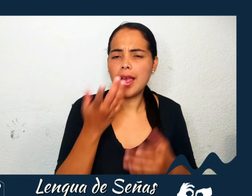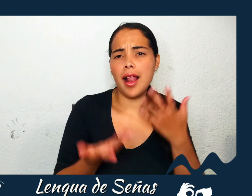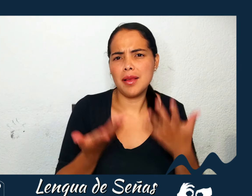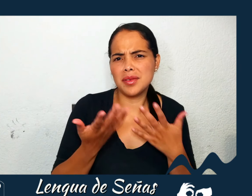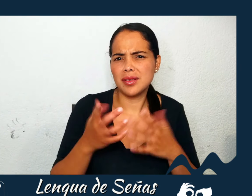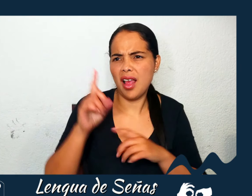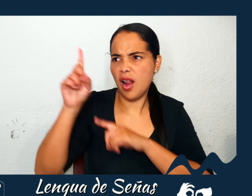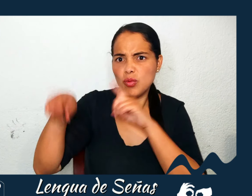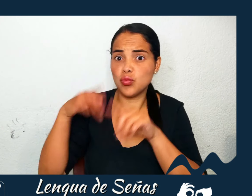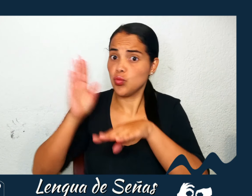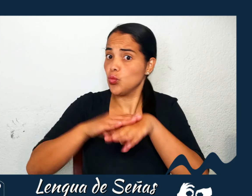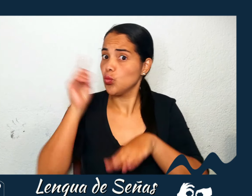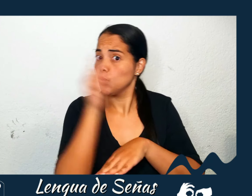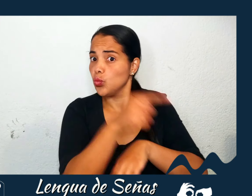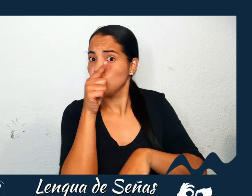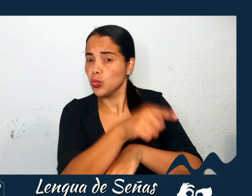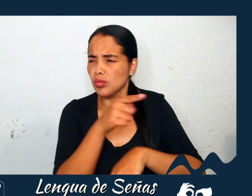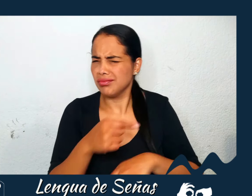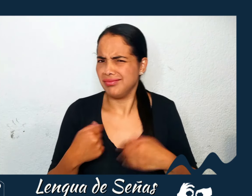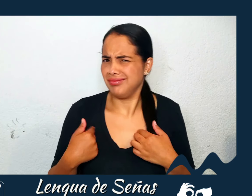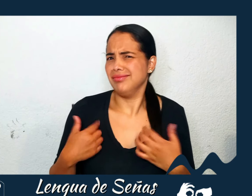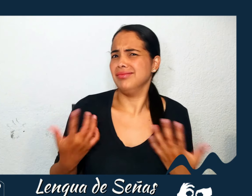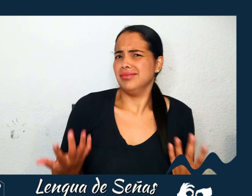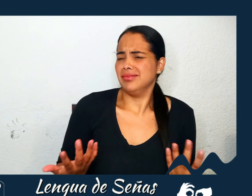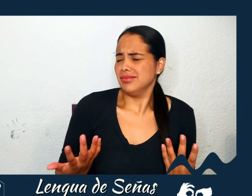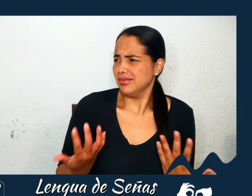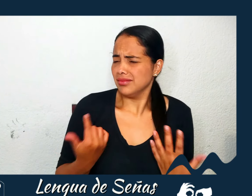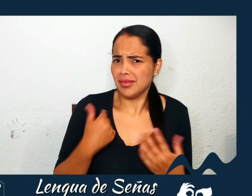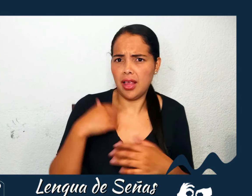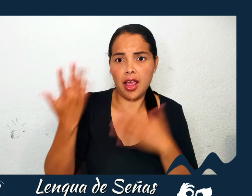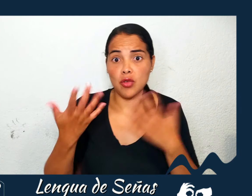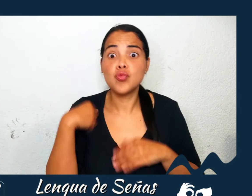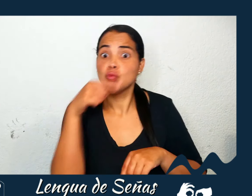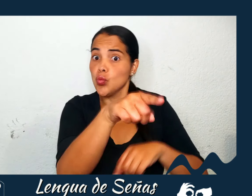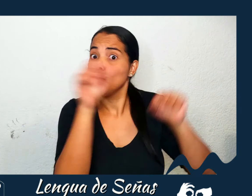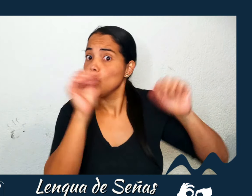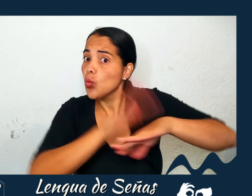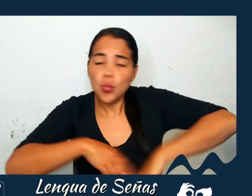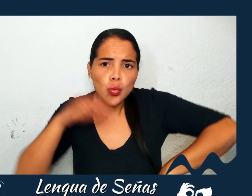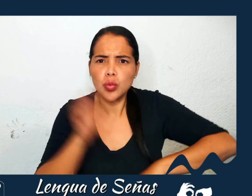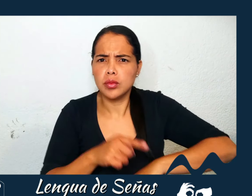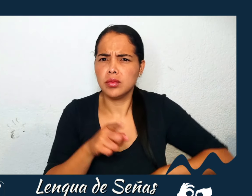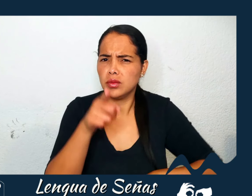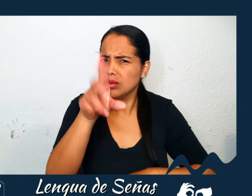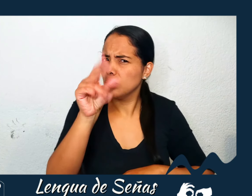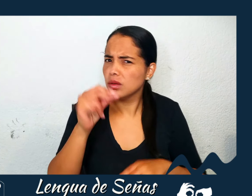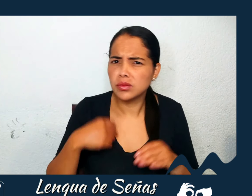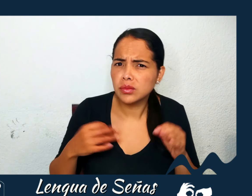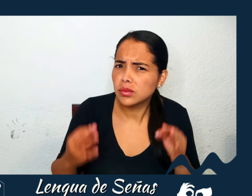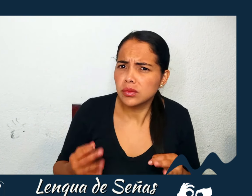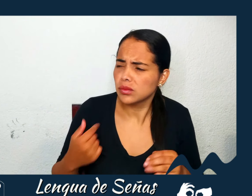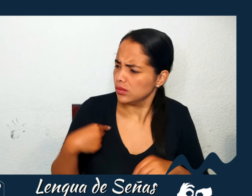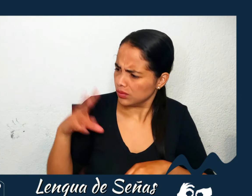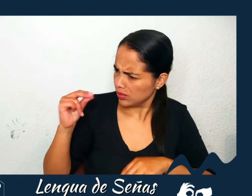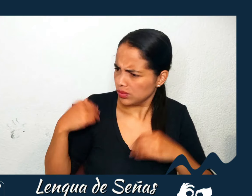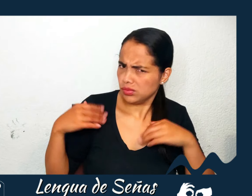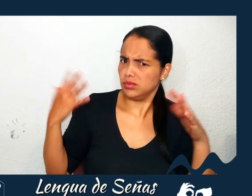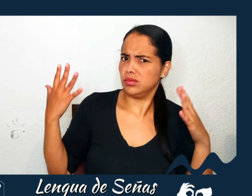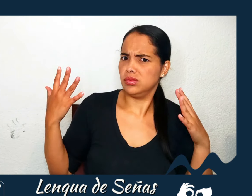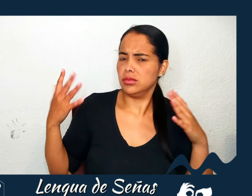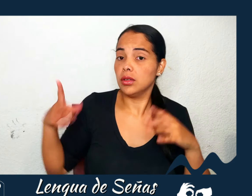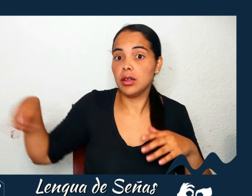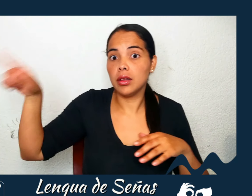¿Alguna vez ha sido acusado falsamente cuando alguien viene y le dice de algo que usted hizo, cuando realmente se sabe que no lo